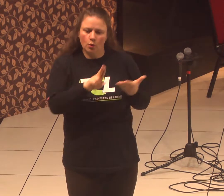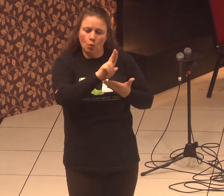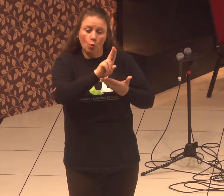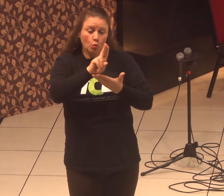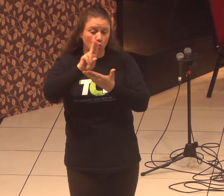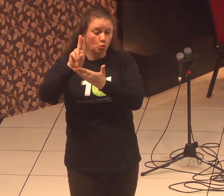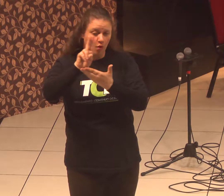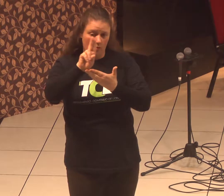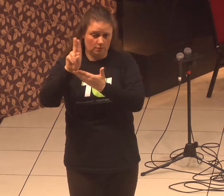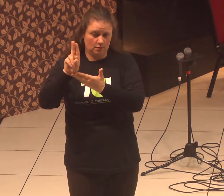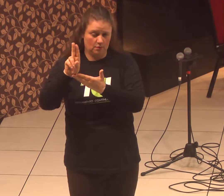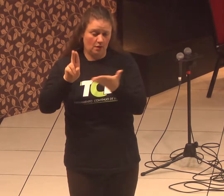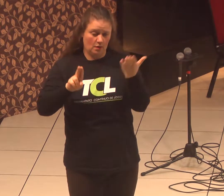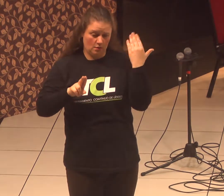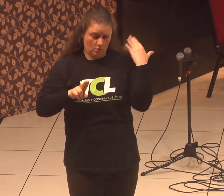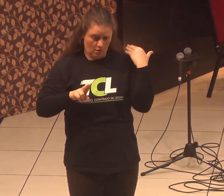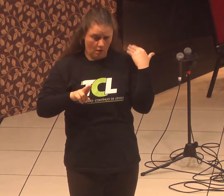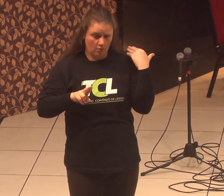carregava a pessoa.